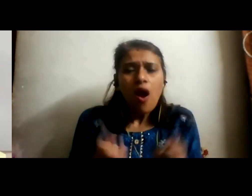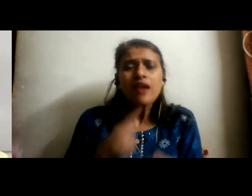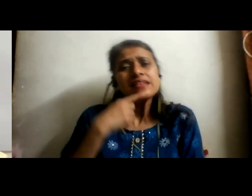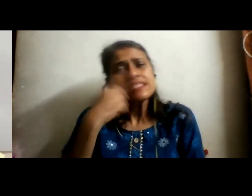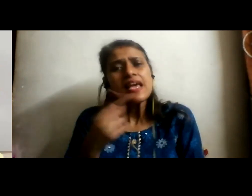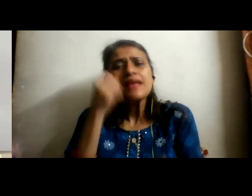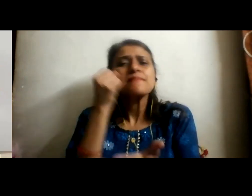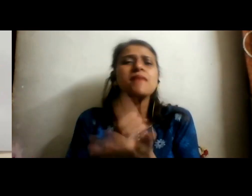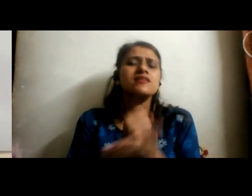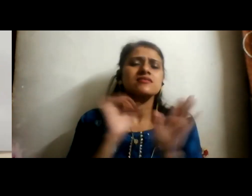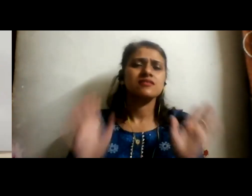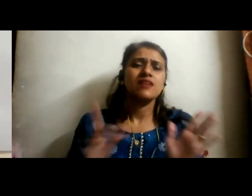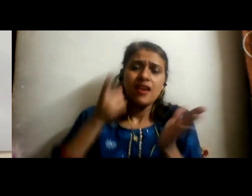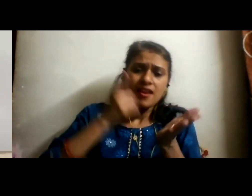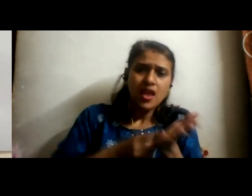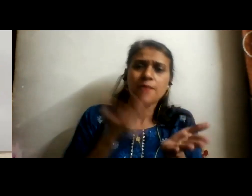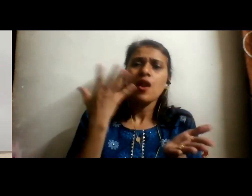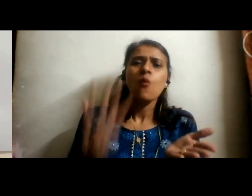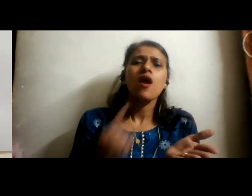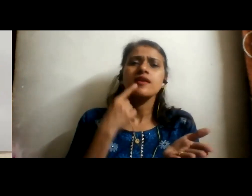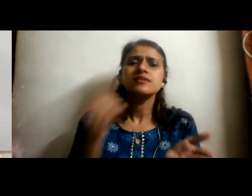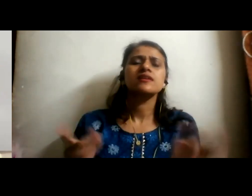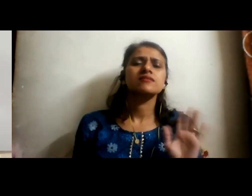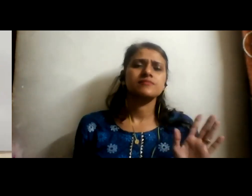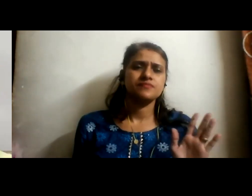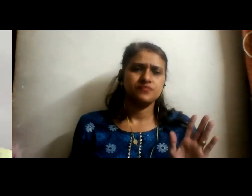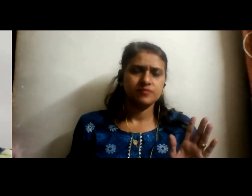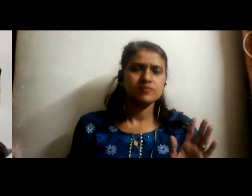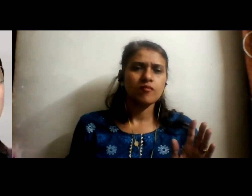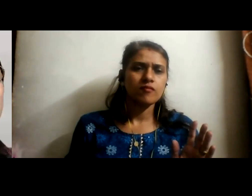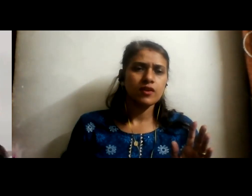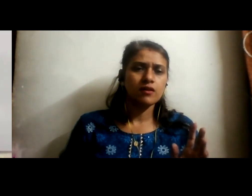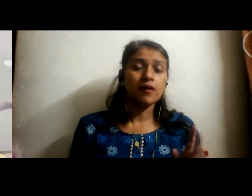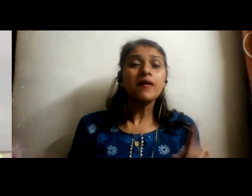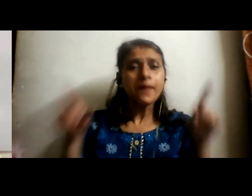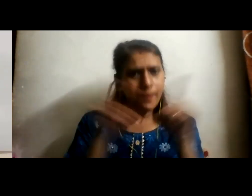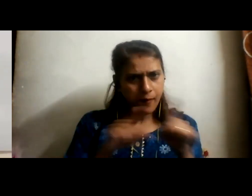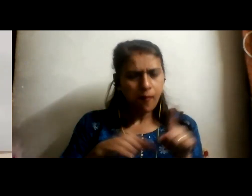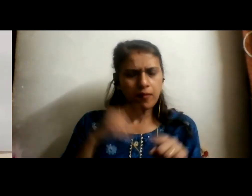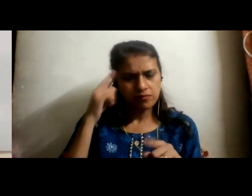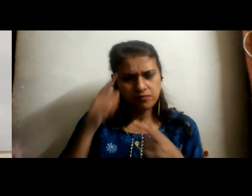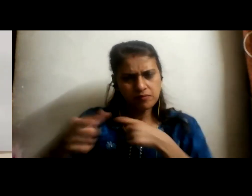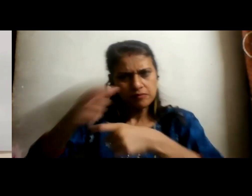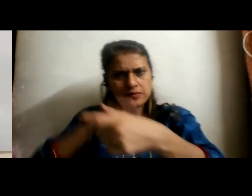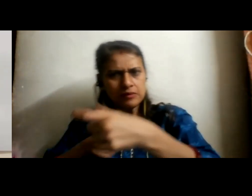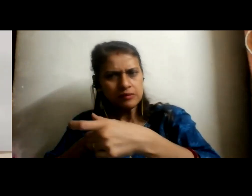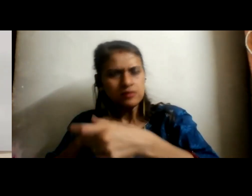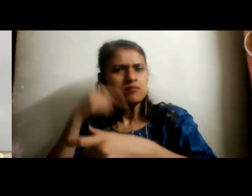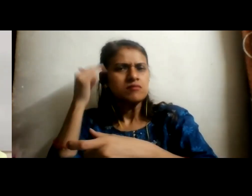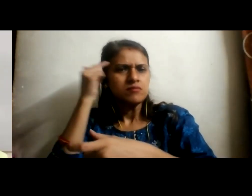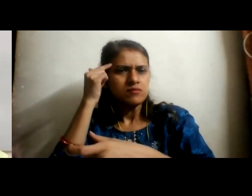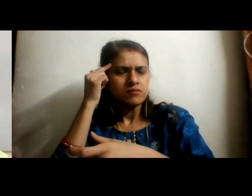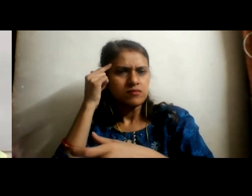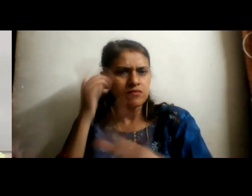मेरे हिसाब से मेरे को लगता है कि हमें भी उस तरफ खड़ा होके सोचना चाहिए कि ये